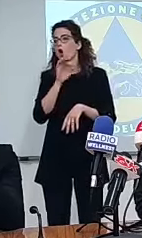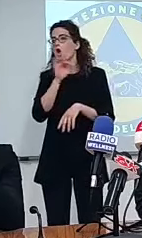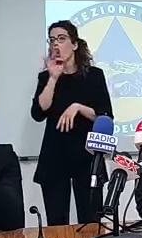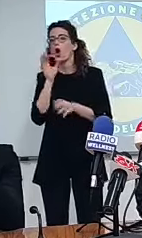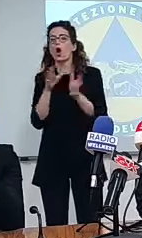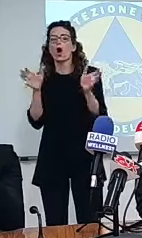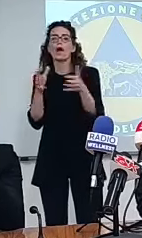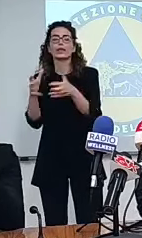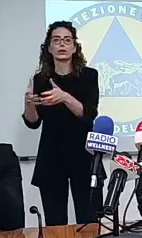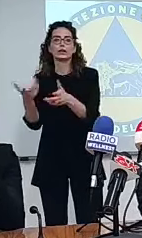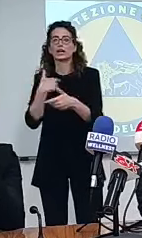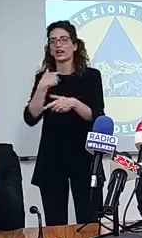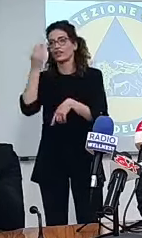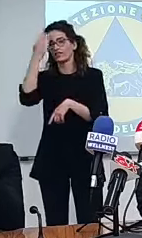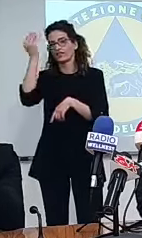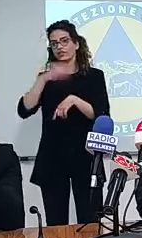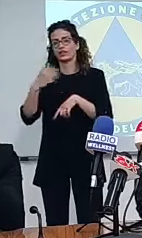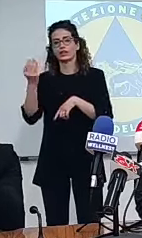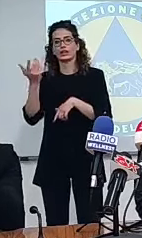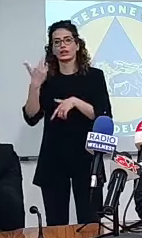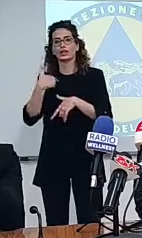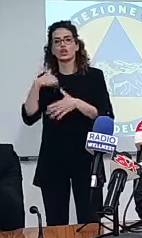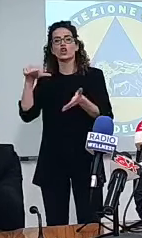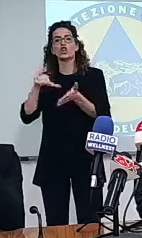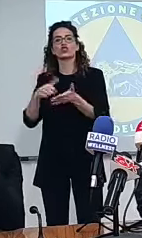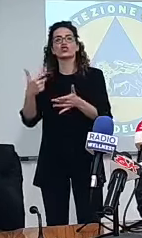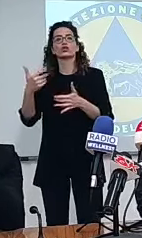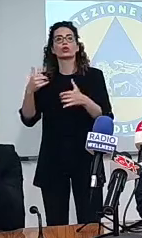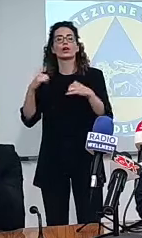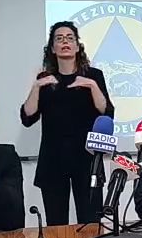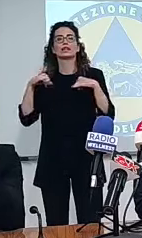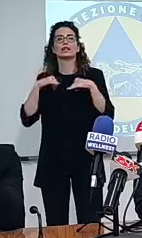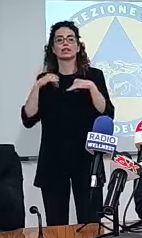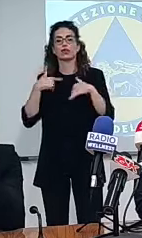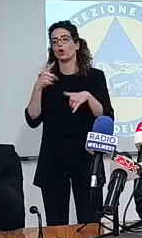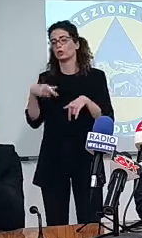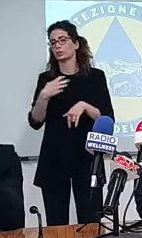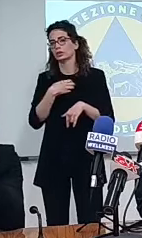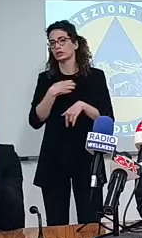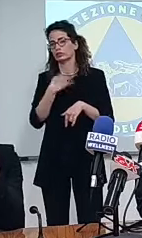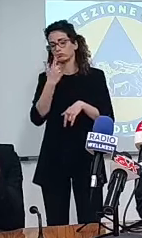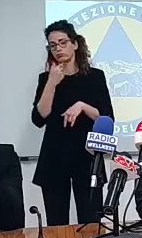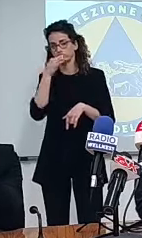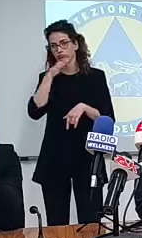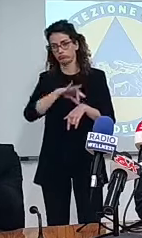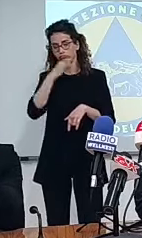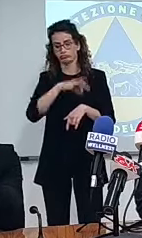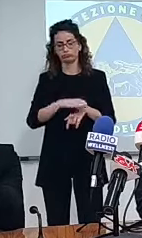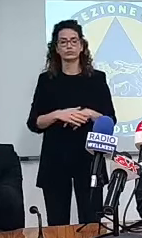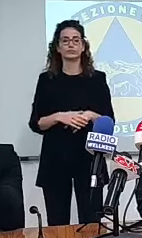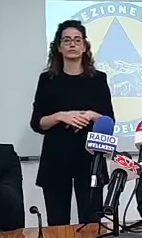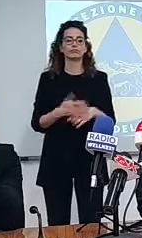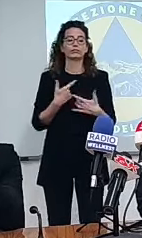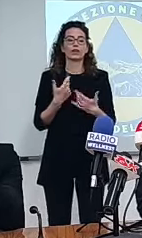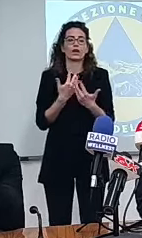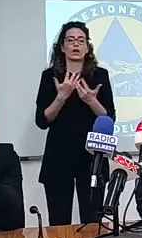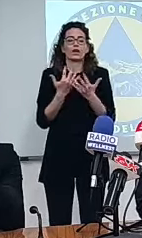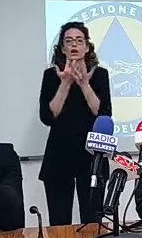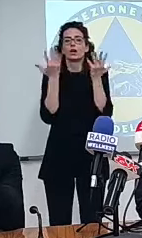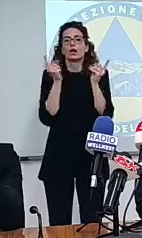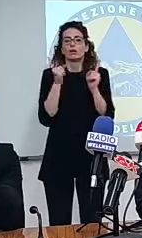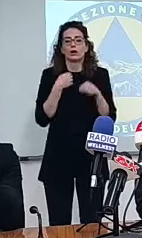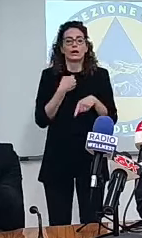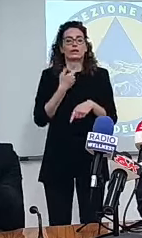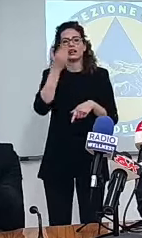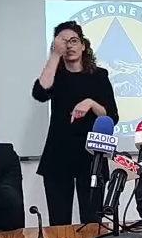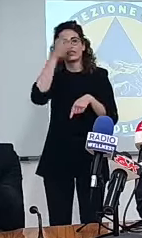delle categorie che vorremmo affrontare per primi, l'assessore dopo magari ve ne parlerà, è ovvio che poi tu che magari hai 40